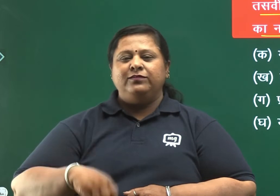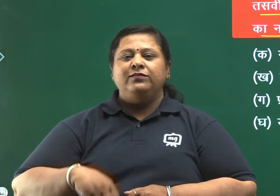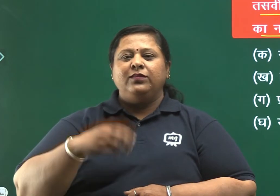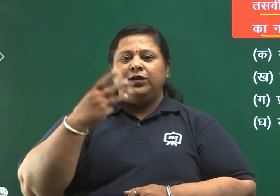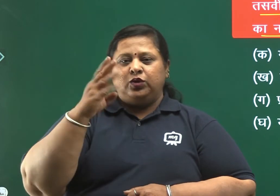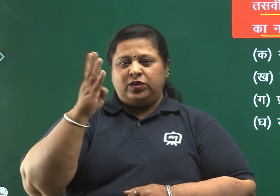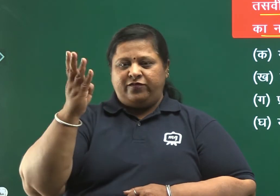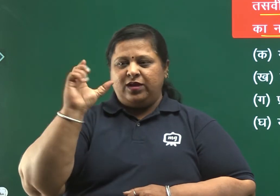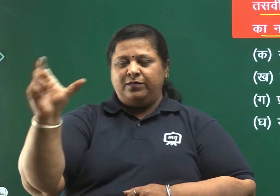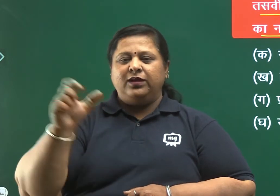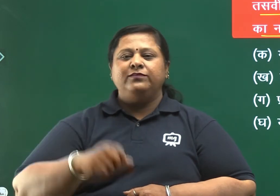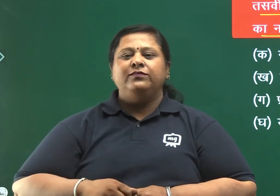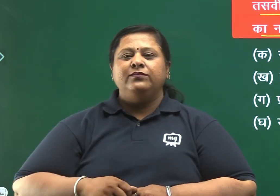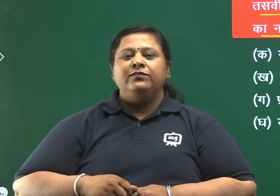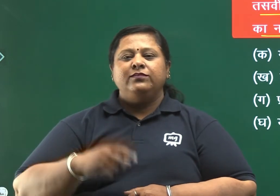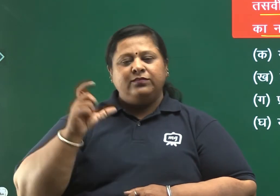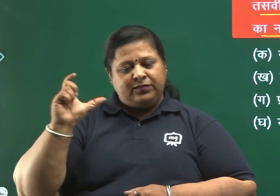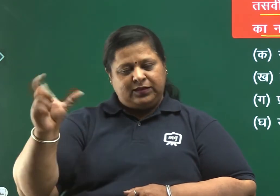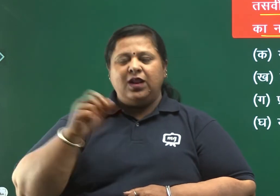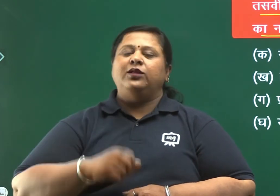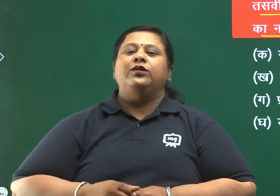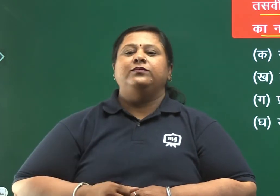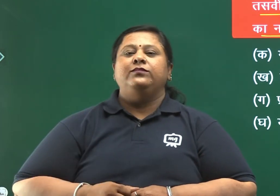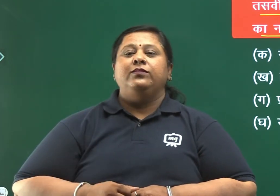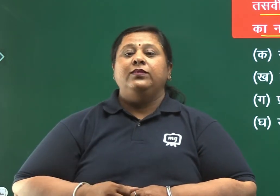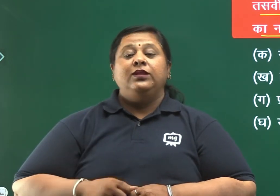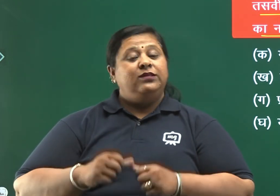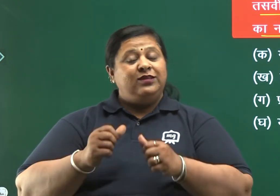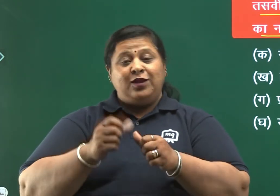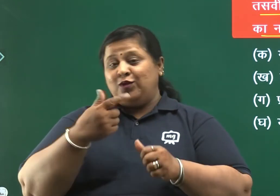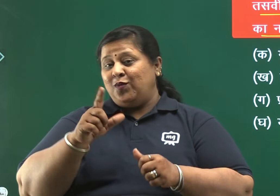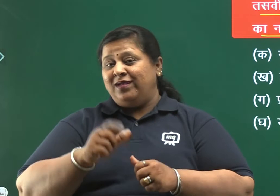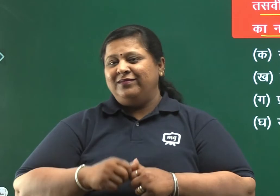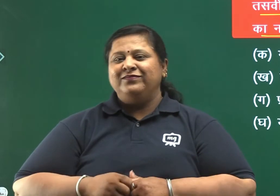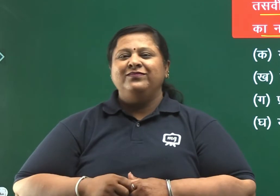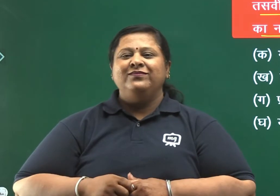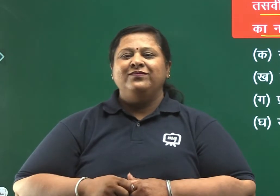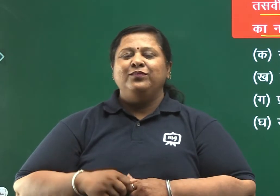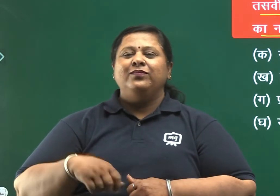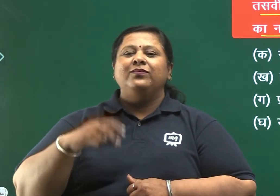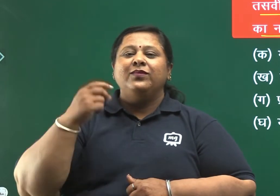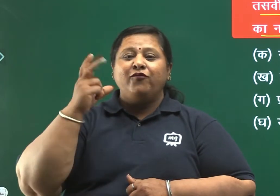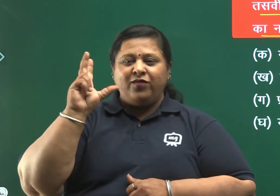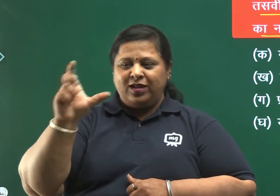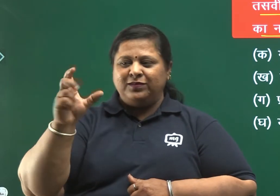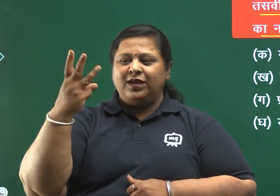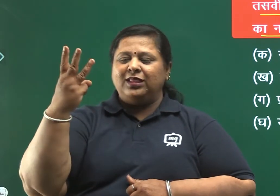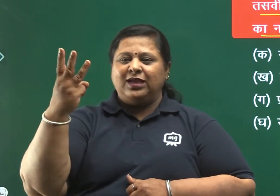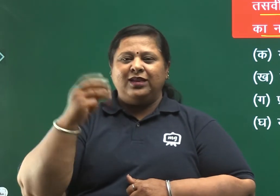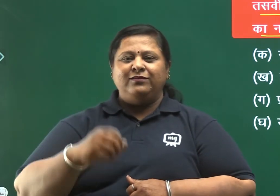शुक्ल और चौथा विकल्प है यतीश अग्रवाल। तो हमारा सही उत्तर होगा विकल्प संख्या